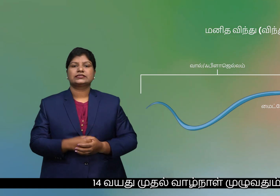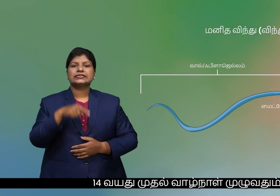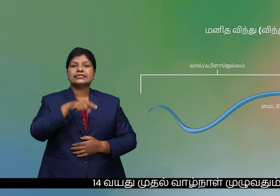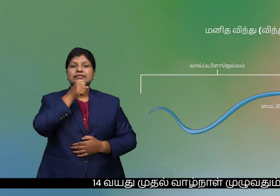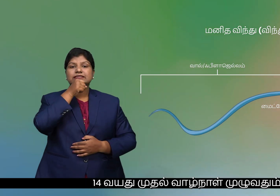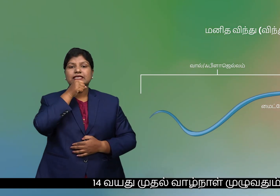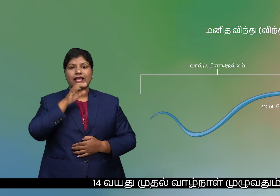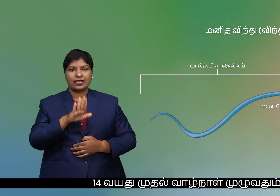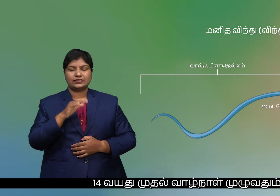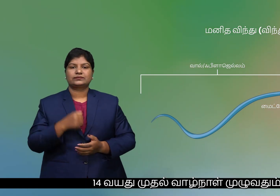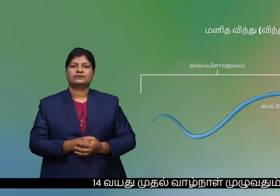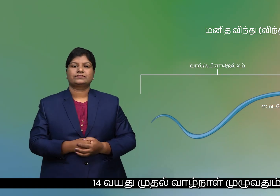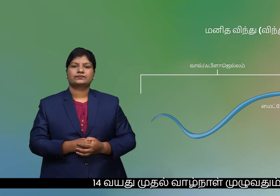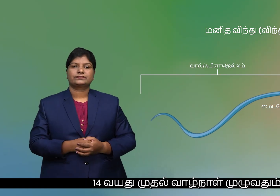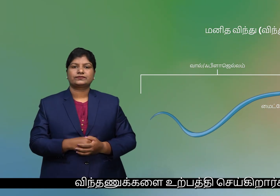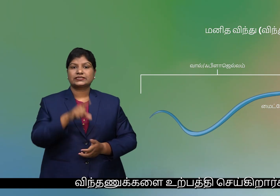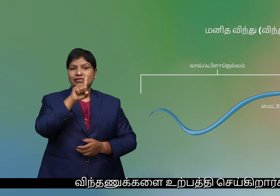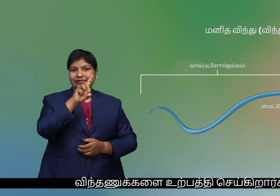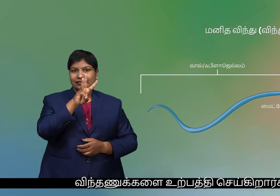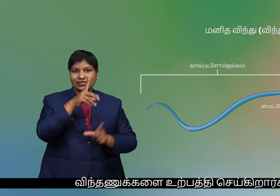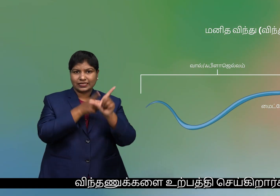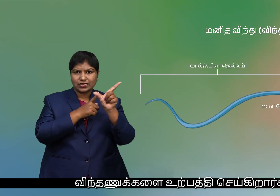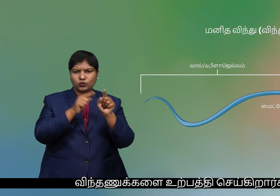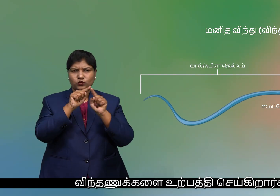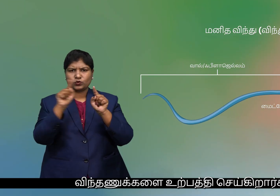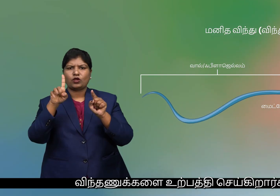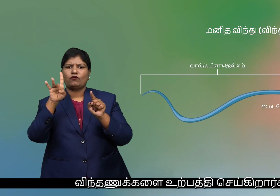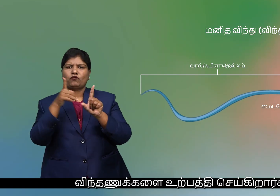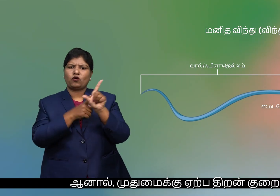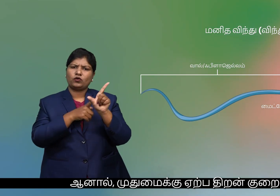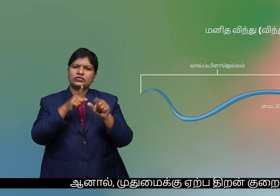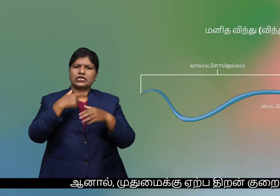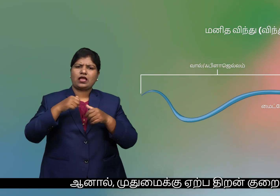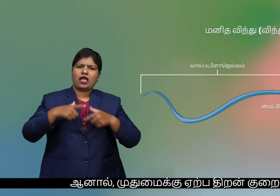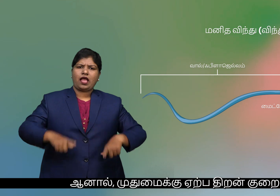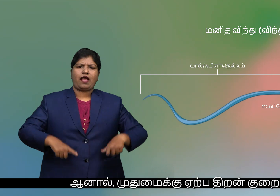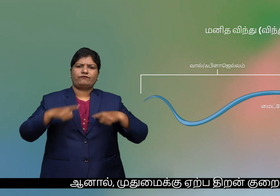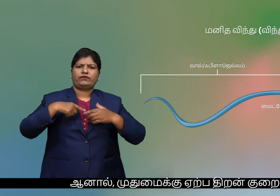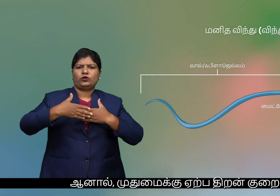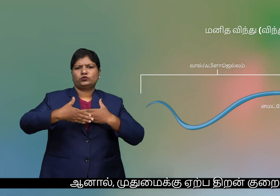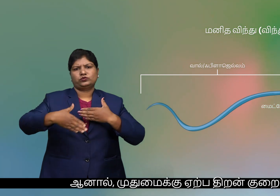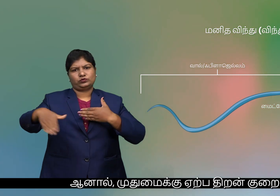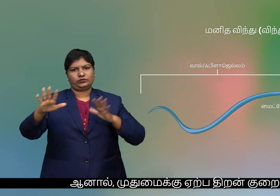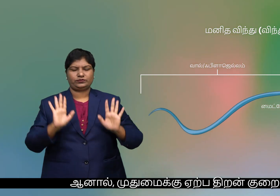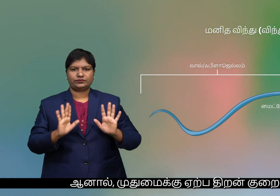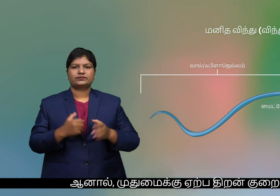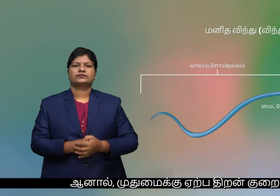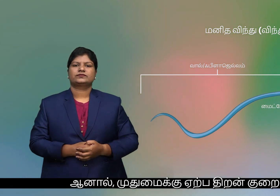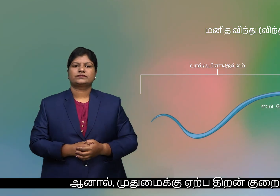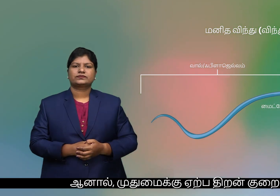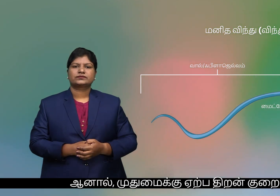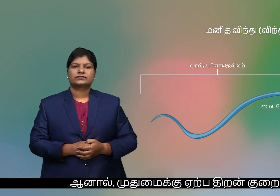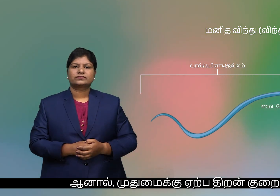14 வயது முதல் வாழ்நாள் முழுவதும் விந்தணுக்களை உற்பத்தி செய்கிறார்கள், ஆனால் முதுமைக்கு ஏற்ப திறன்